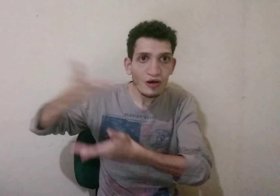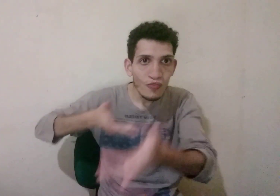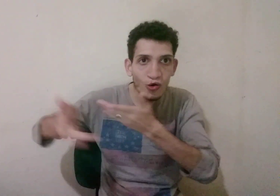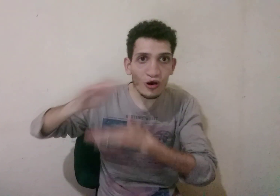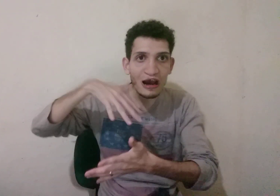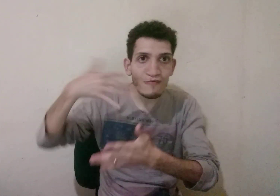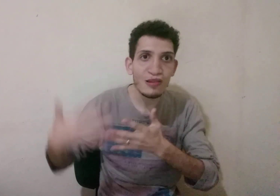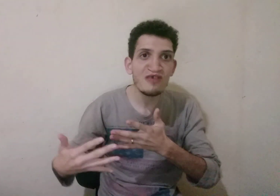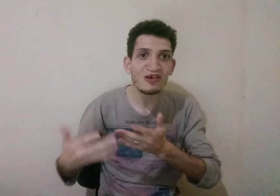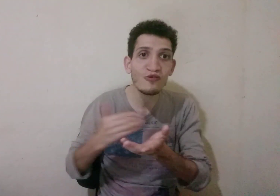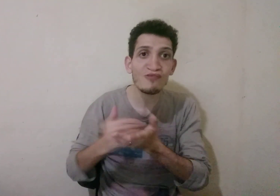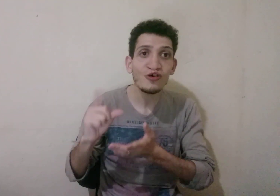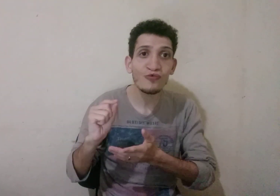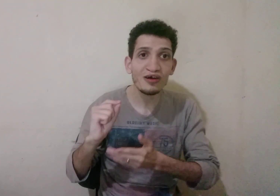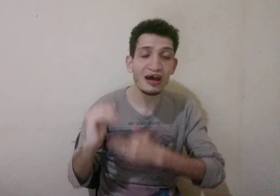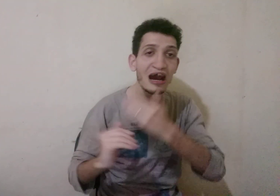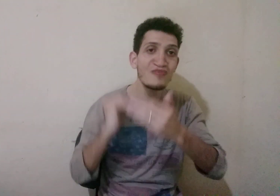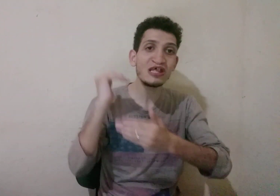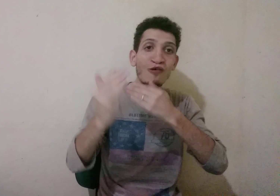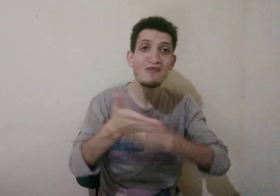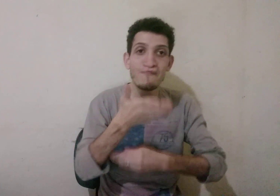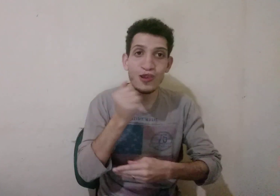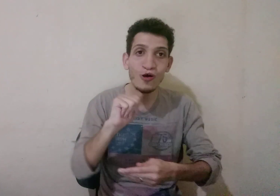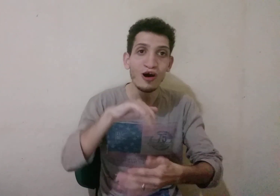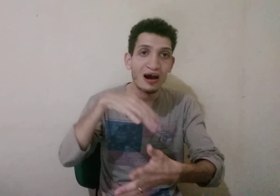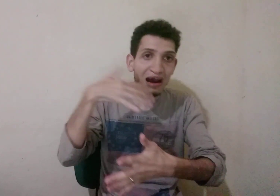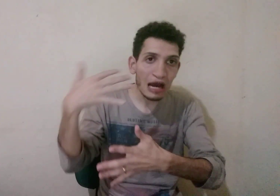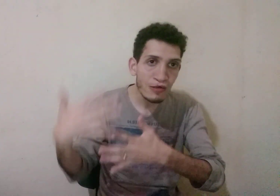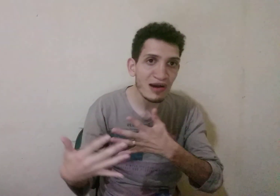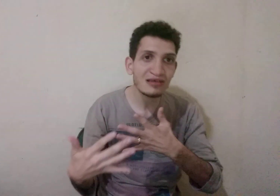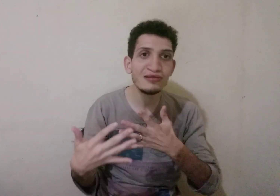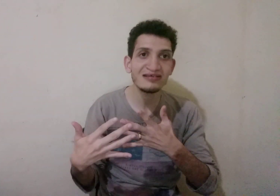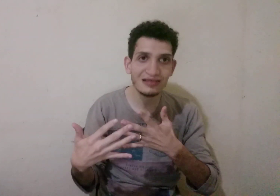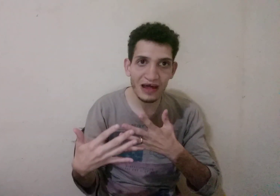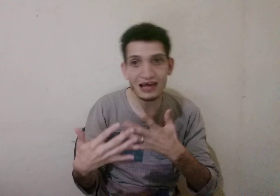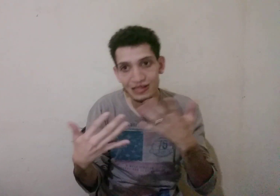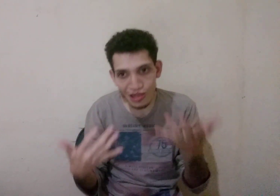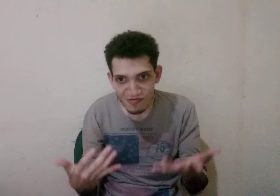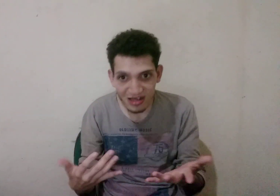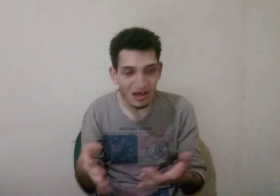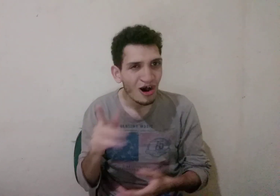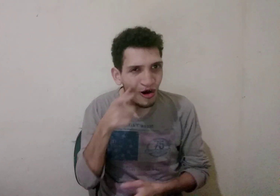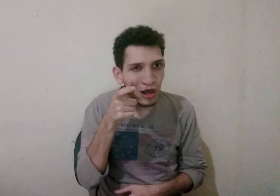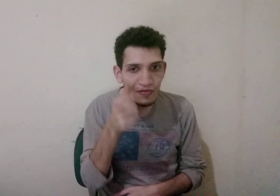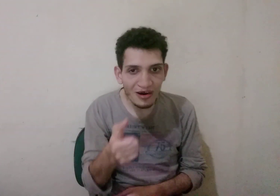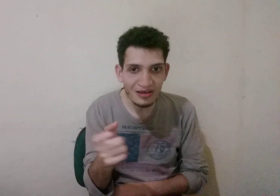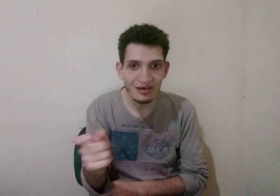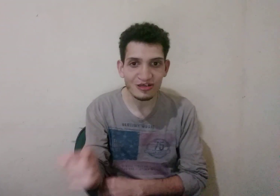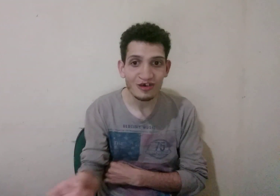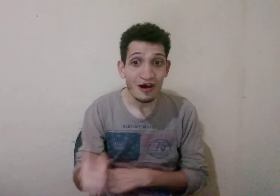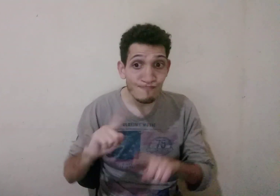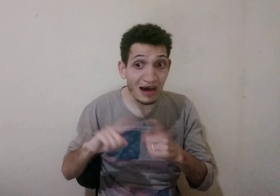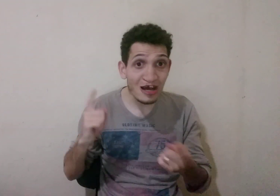trocaram as Libras. E começou o quê? Às a desenvolver melhor a Lei Brasileira Nacional de Libras. Olha que interessante. Mas,